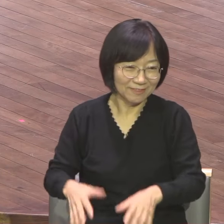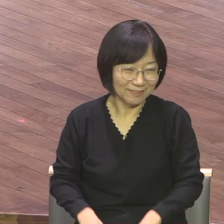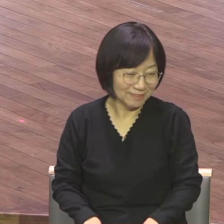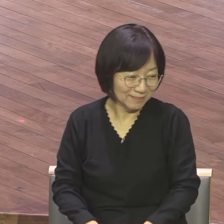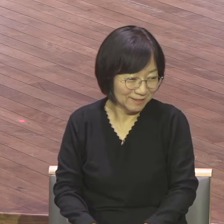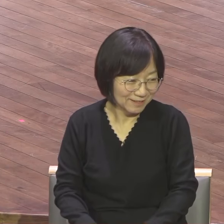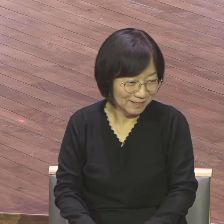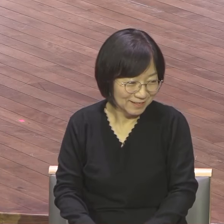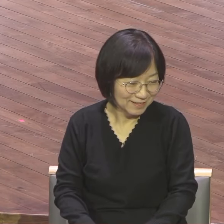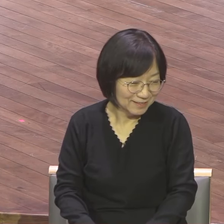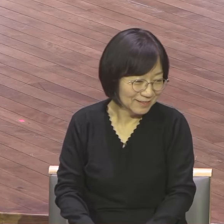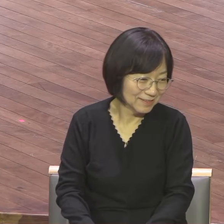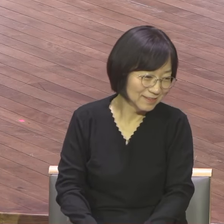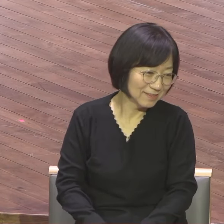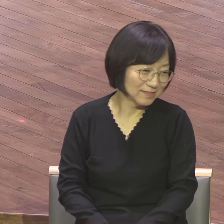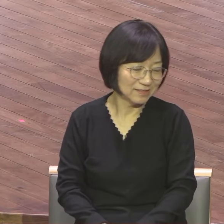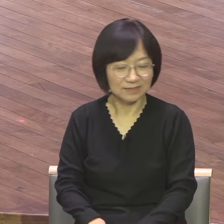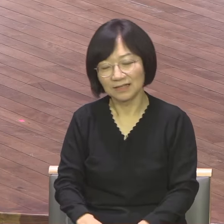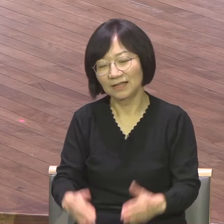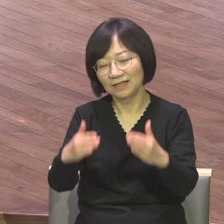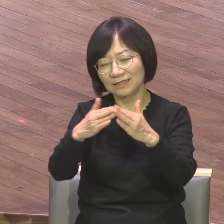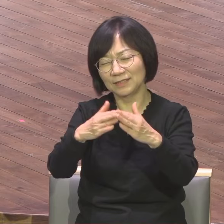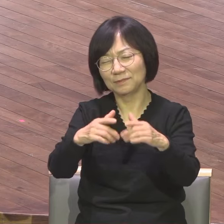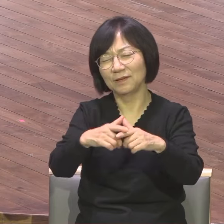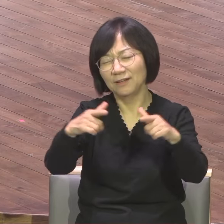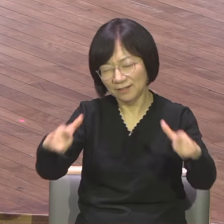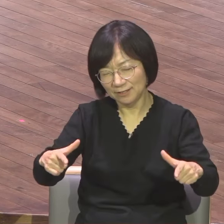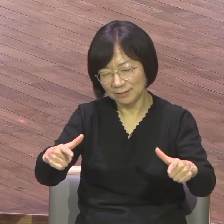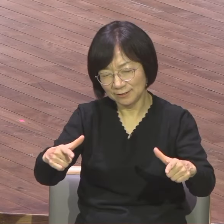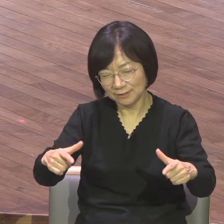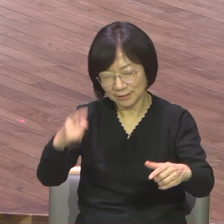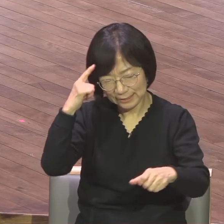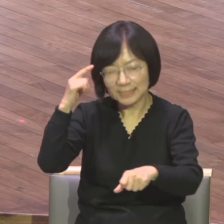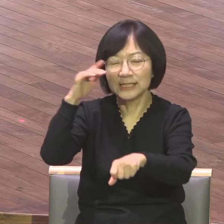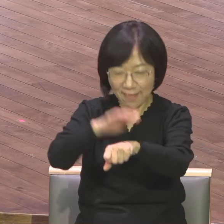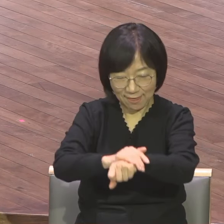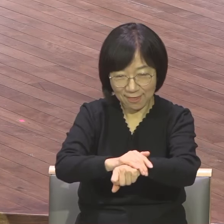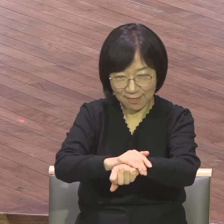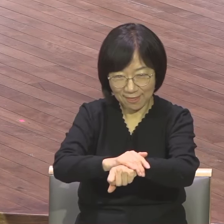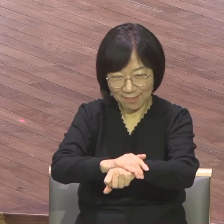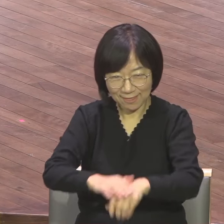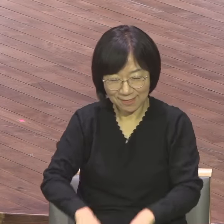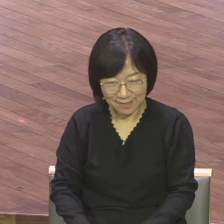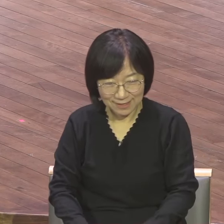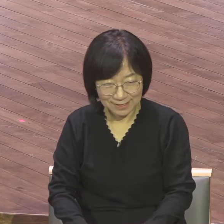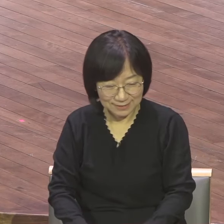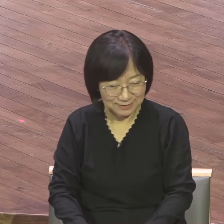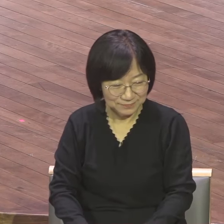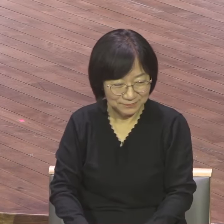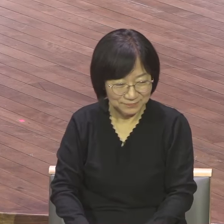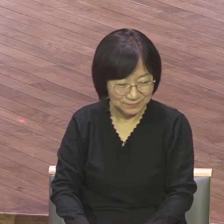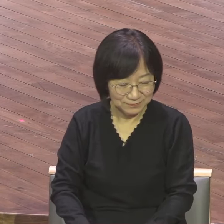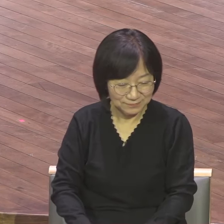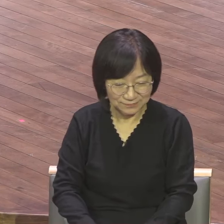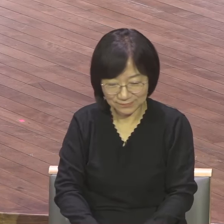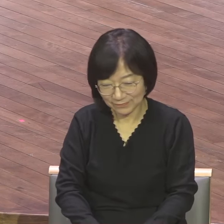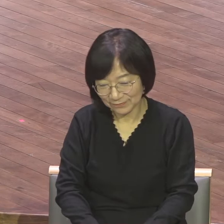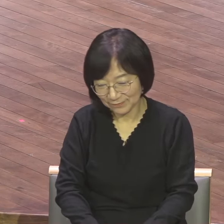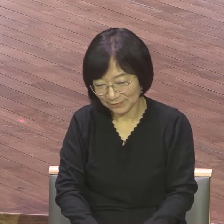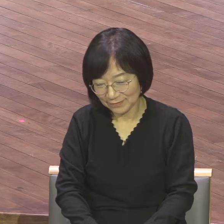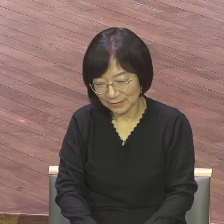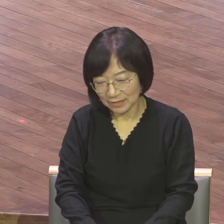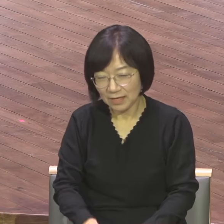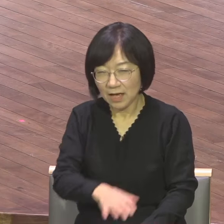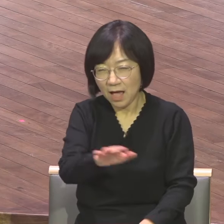그래서 장막터를 넓히는 지혜. 강단 말씀 들을 때 언약 붙잡고 기도할 때 현장 갈 때 그야말로 이